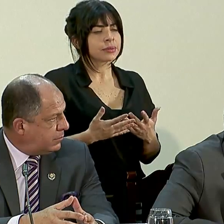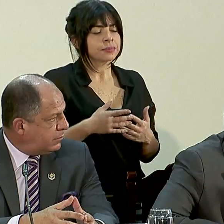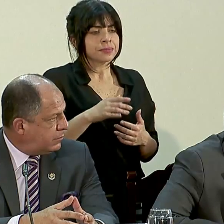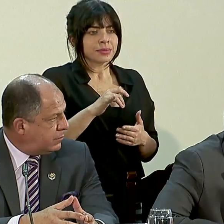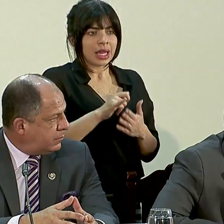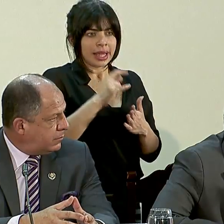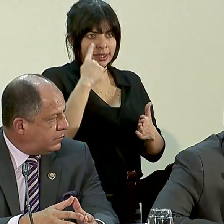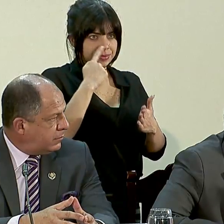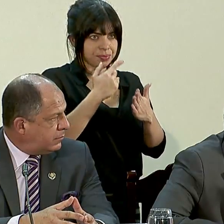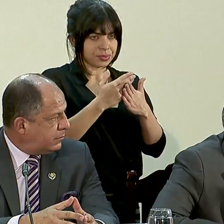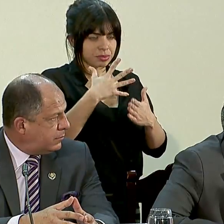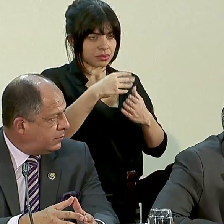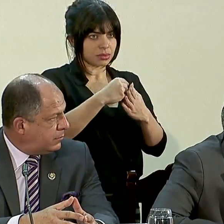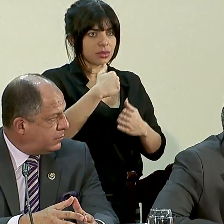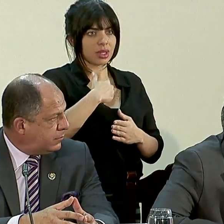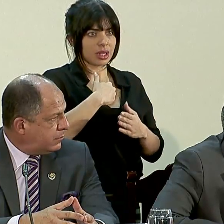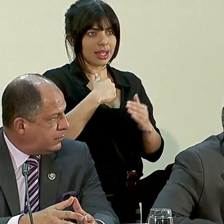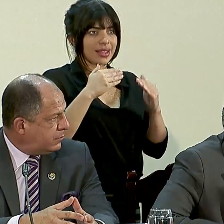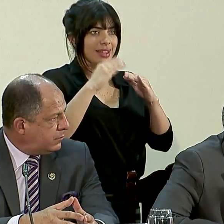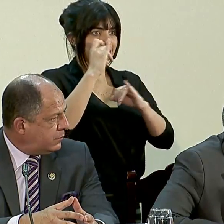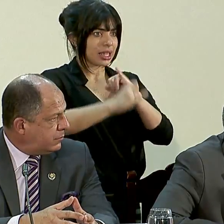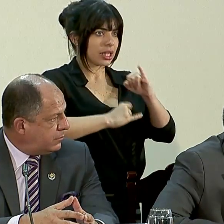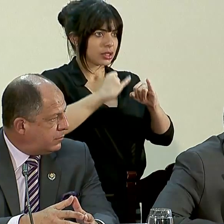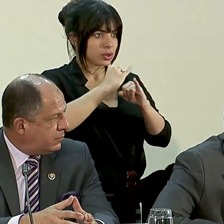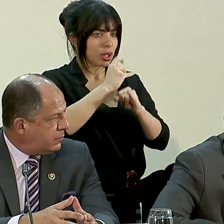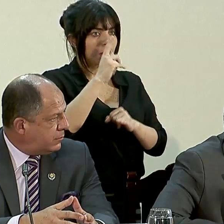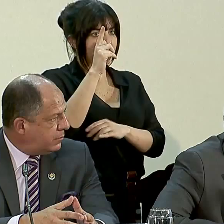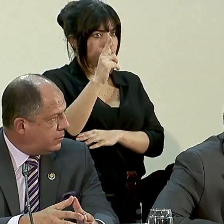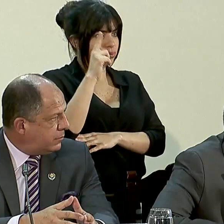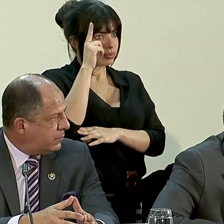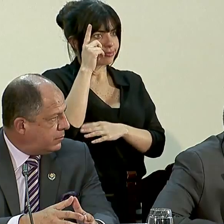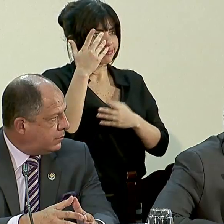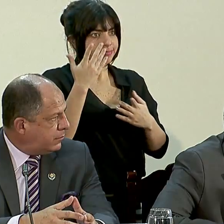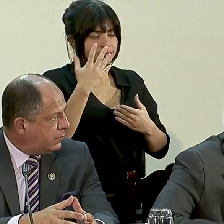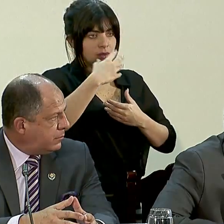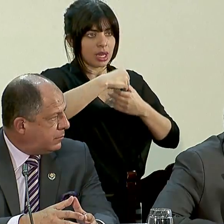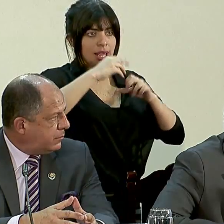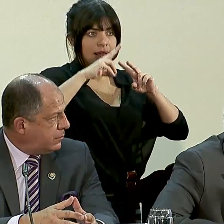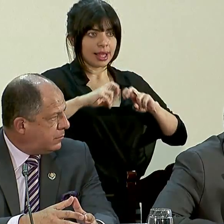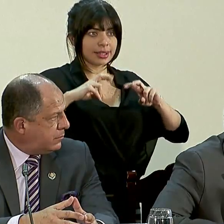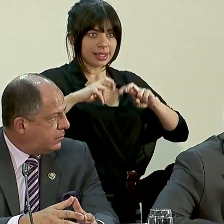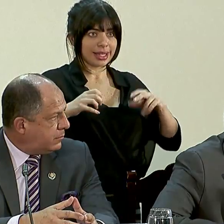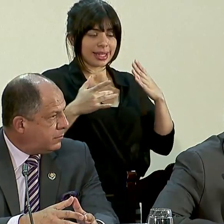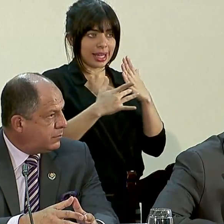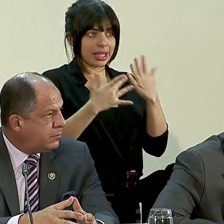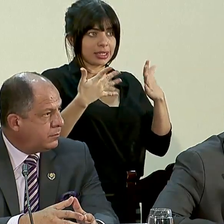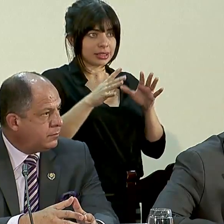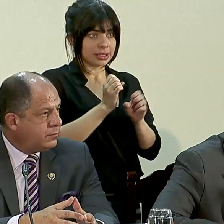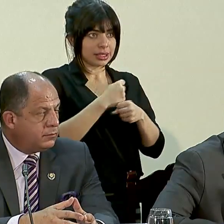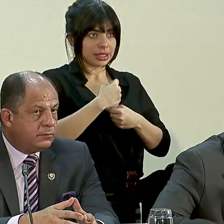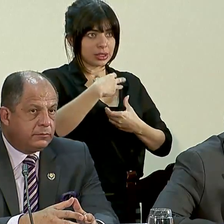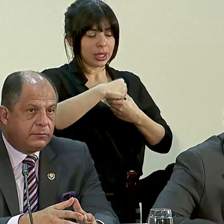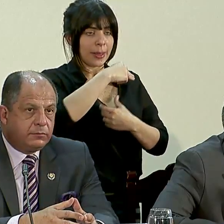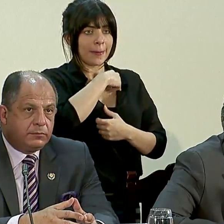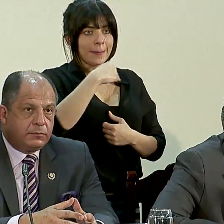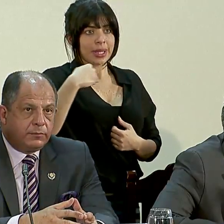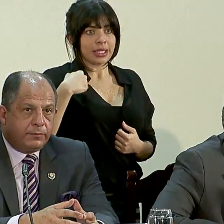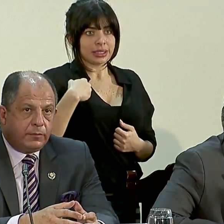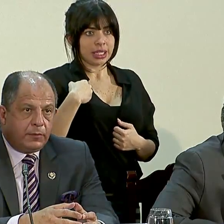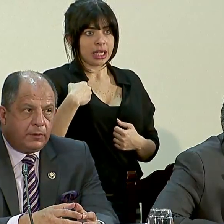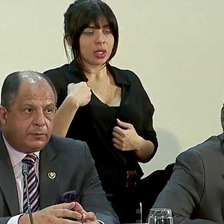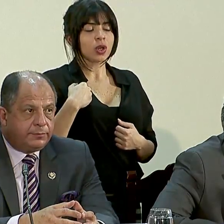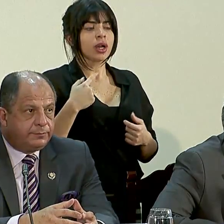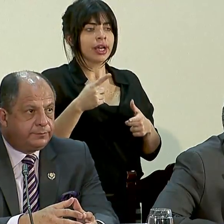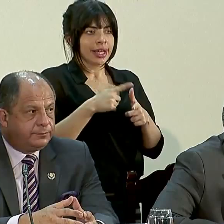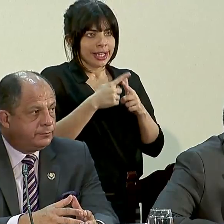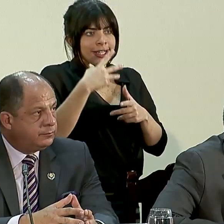Esta evidencia existe a nivel internacional y, por supuesto, dentro del análisis técnico que se consideró en el Ministerio, pues ha